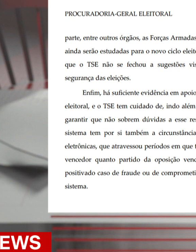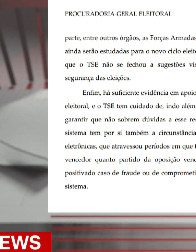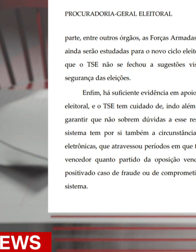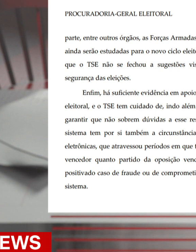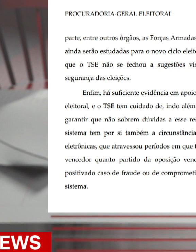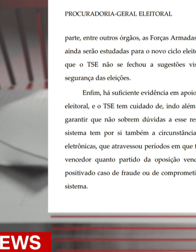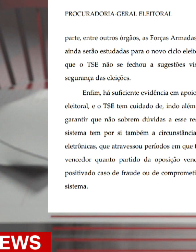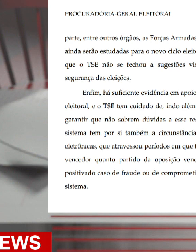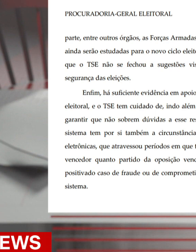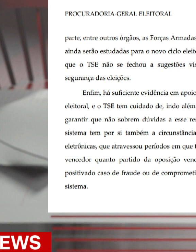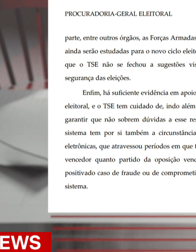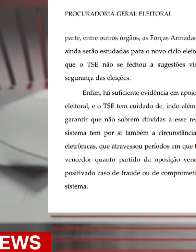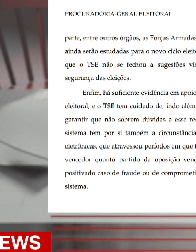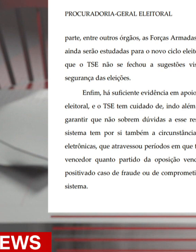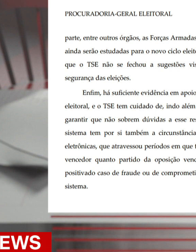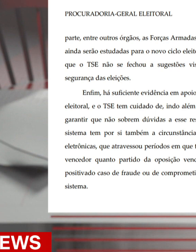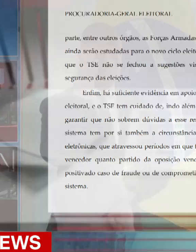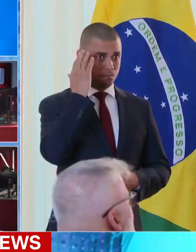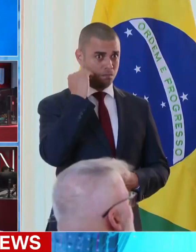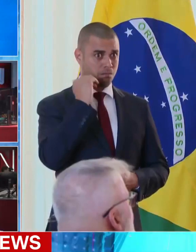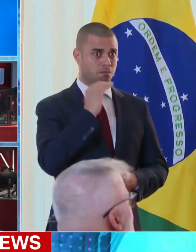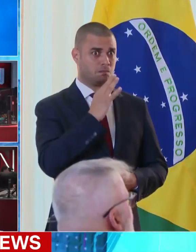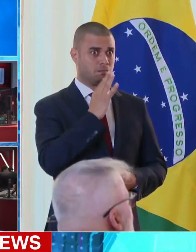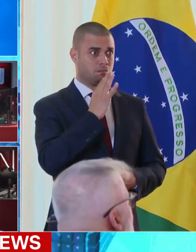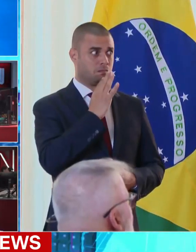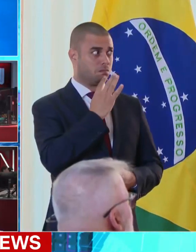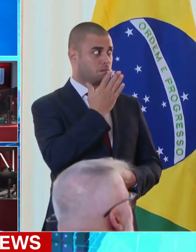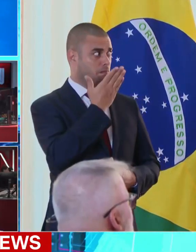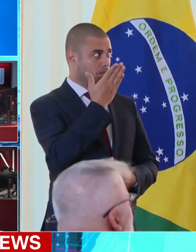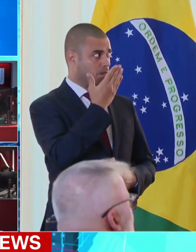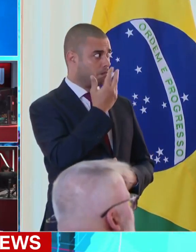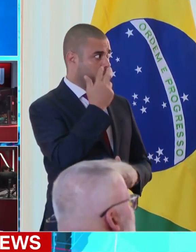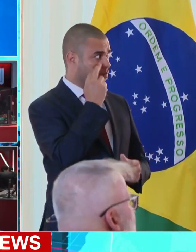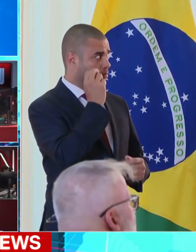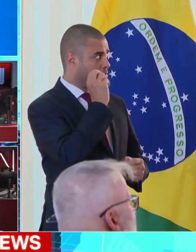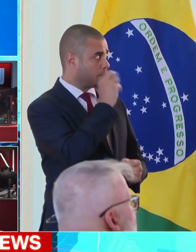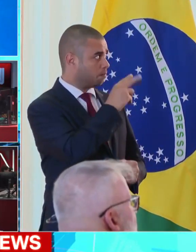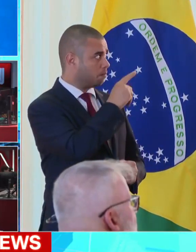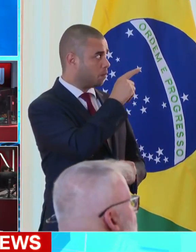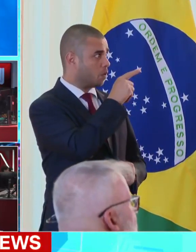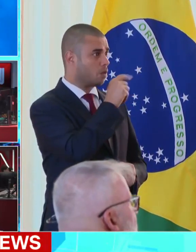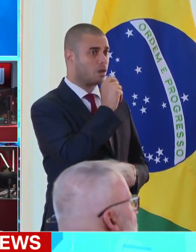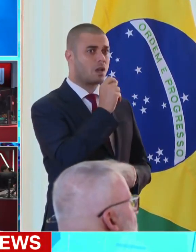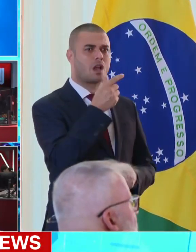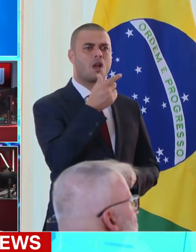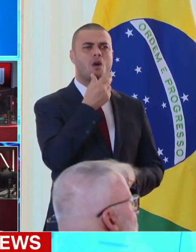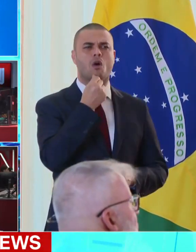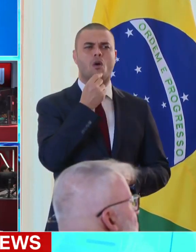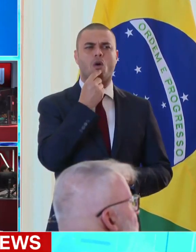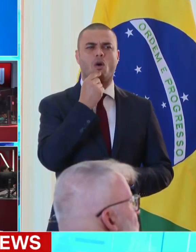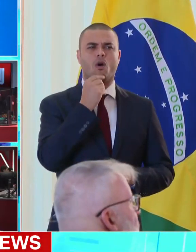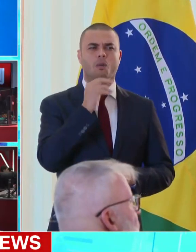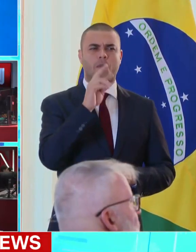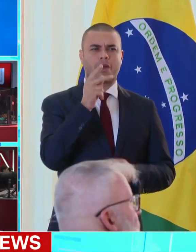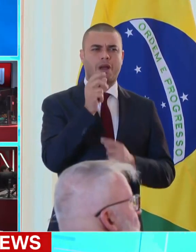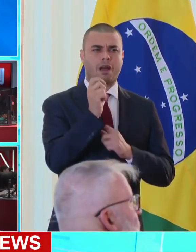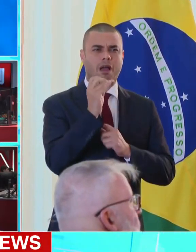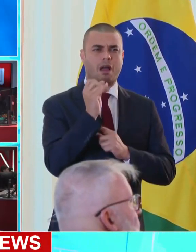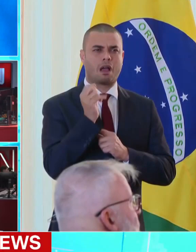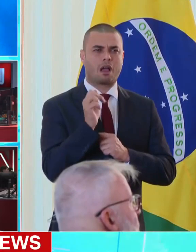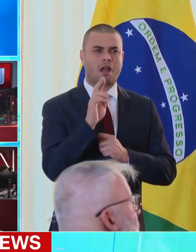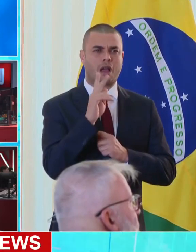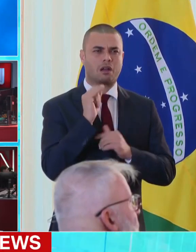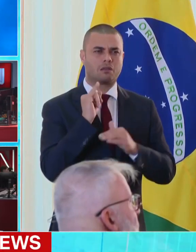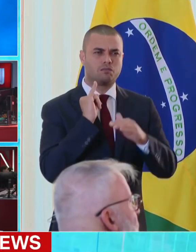eu disse é longa representação E aí do a gente vai lá para o final né diante do publicado a da caracterização